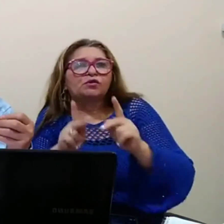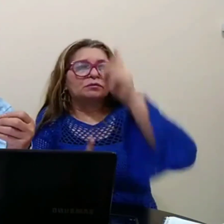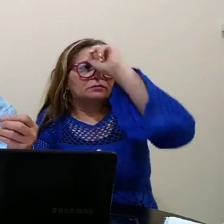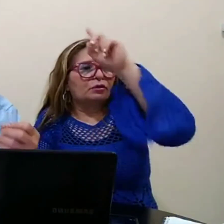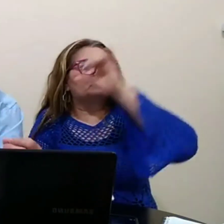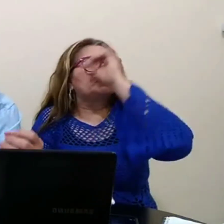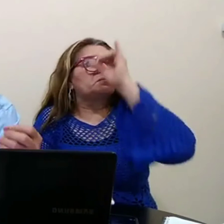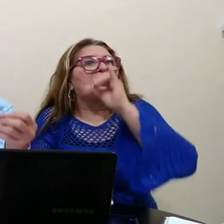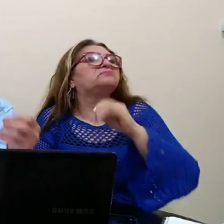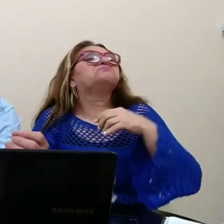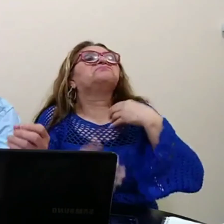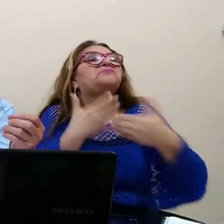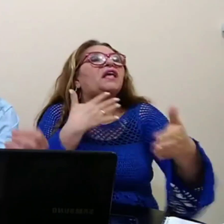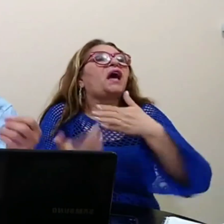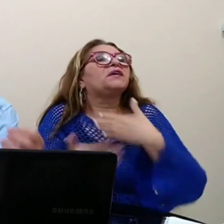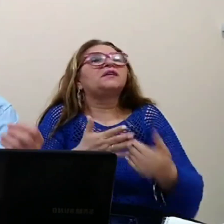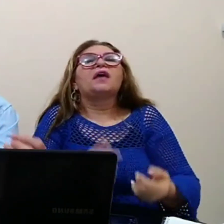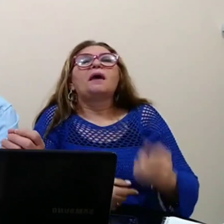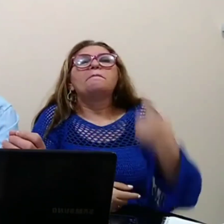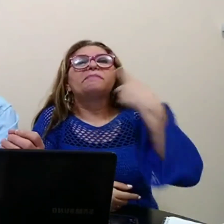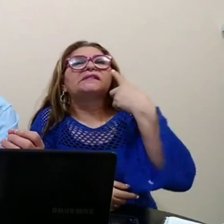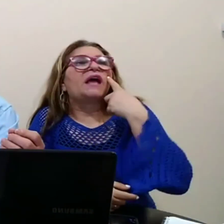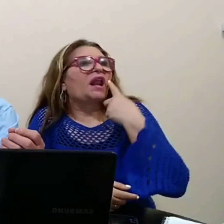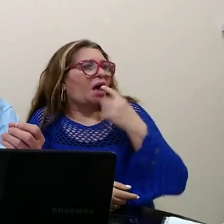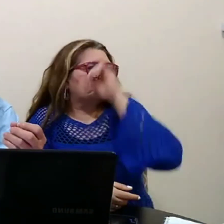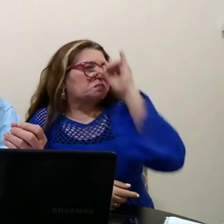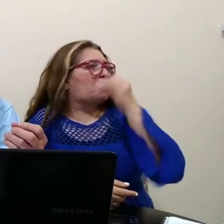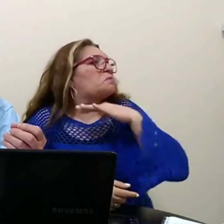o prejuízo financeiro que eles tiveram.